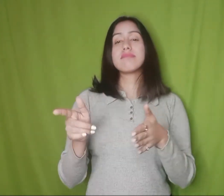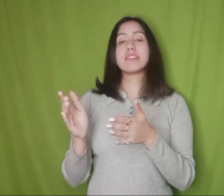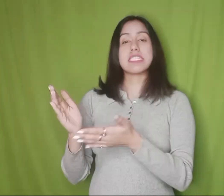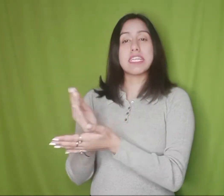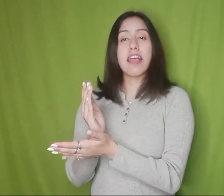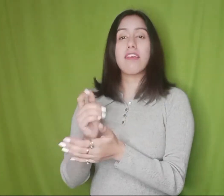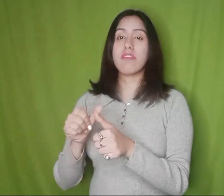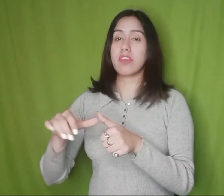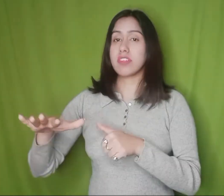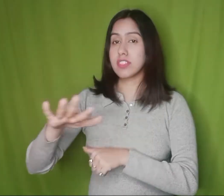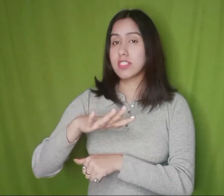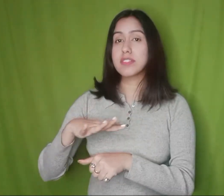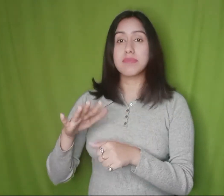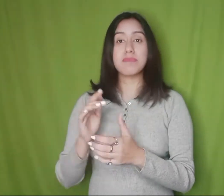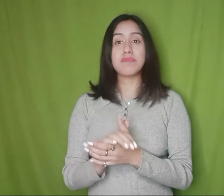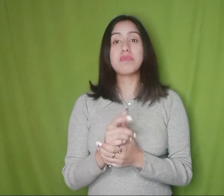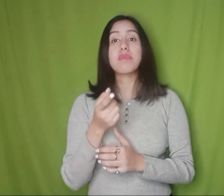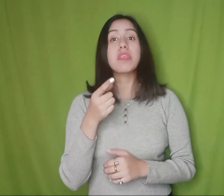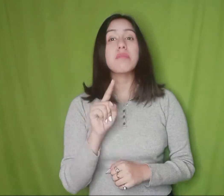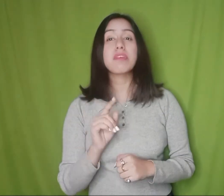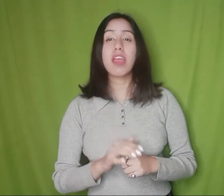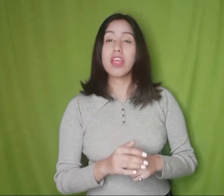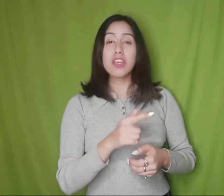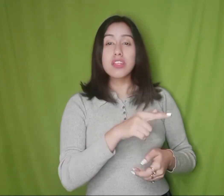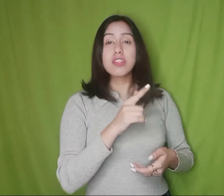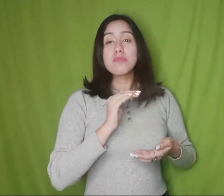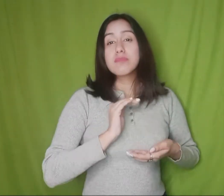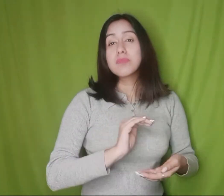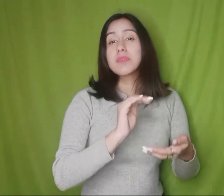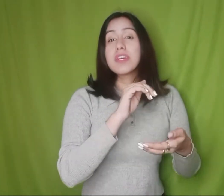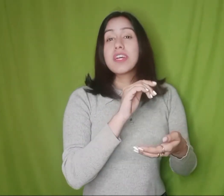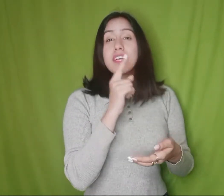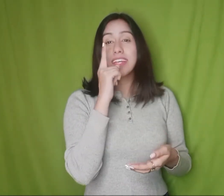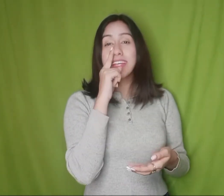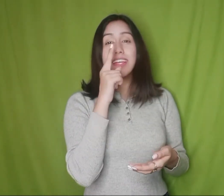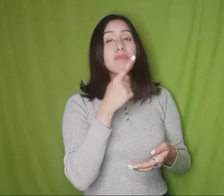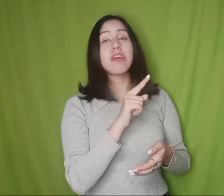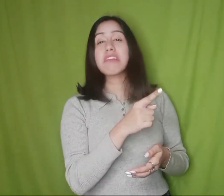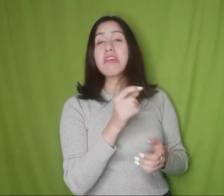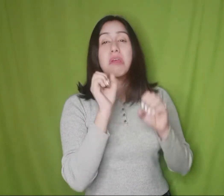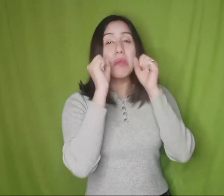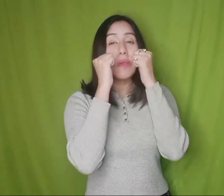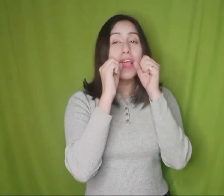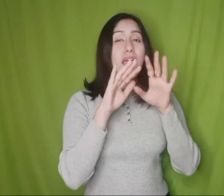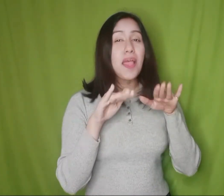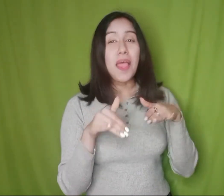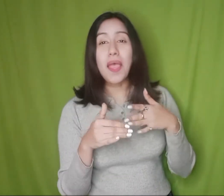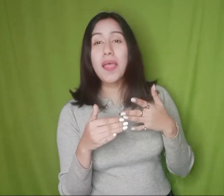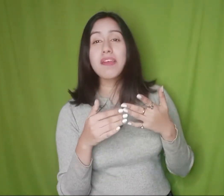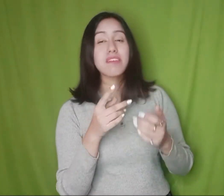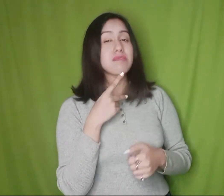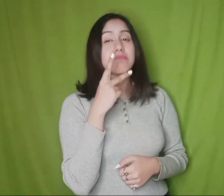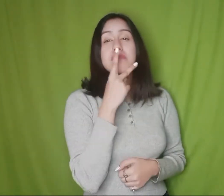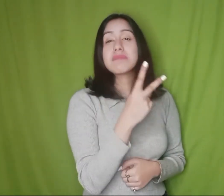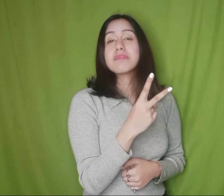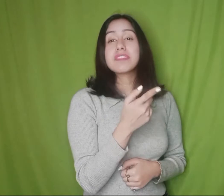है, फर्ज परिवार से पहले आया। इसीलिए रतन सिंह अपनी बेटी की पहली किलकारी तक नहीं सुन पाए